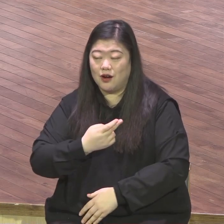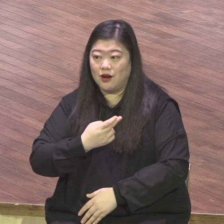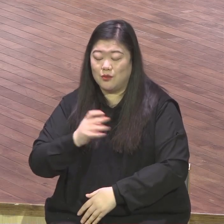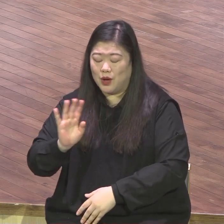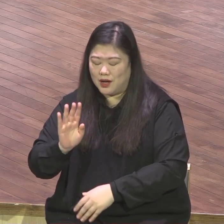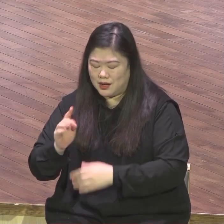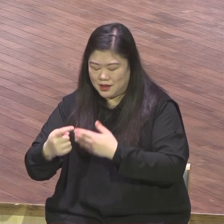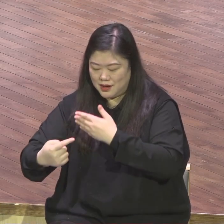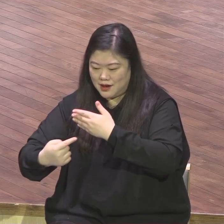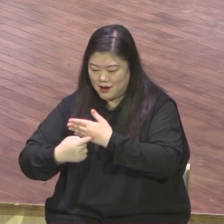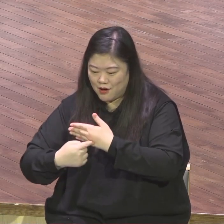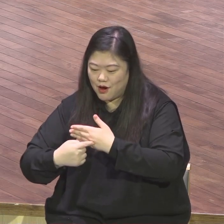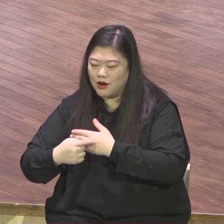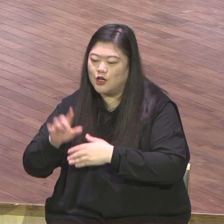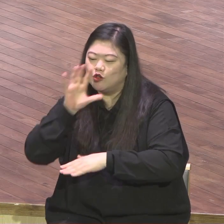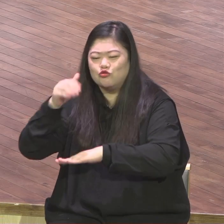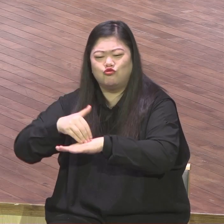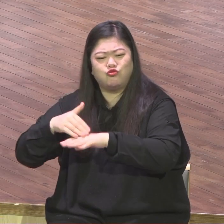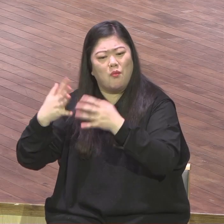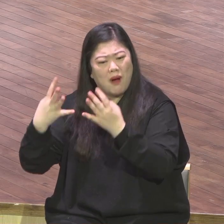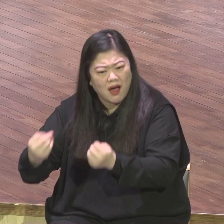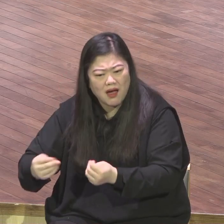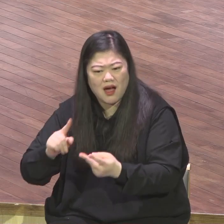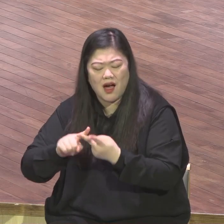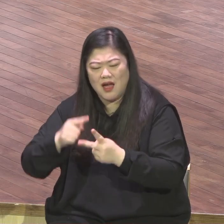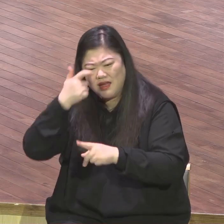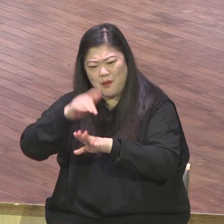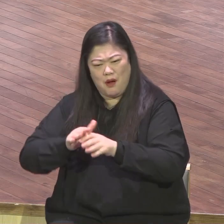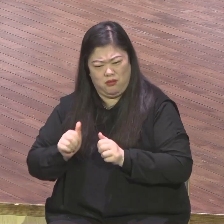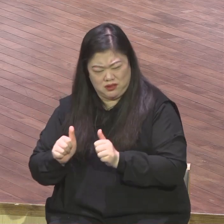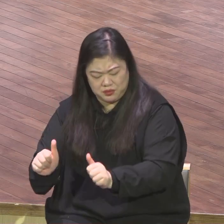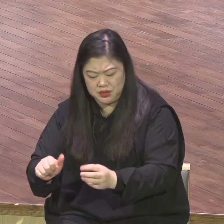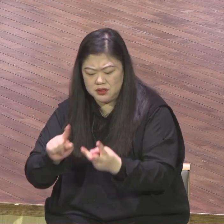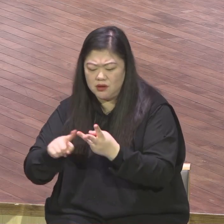있었다니까. 그러면 수백 명 뽑는데 그럼 가짜 없겠어요?